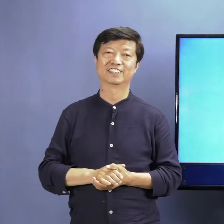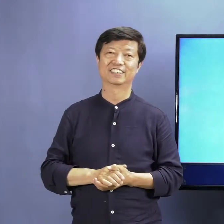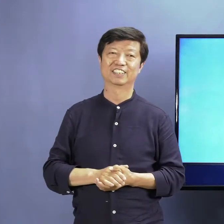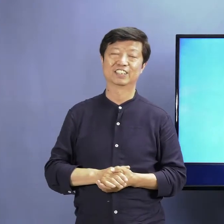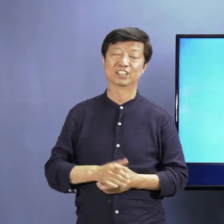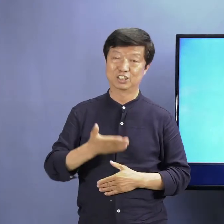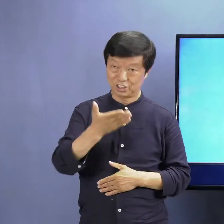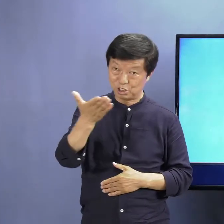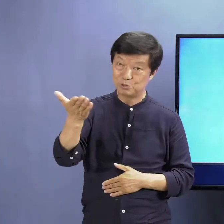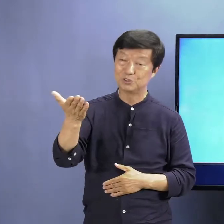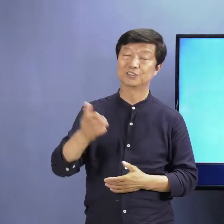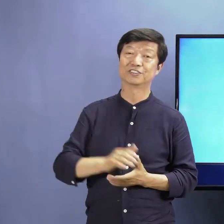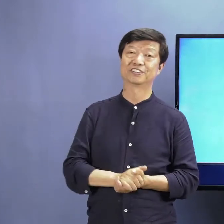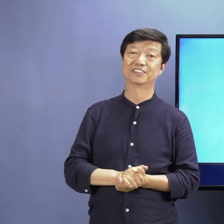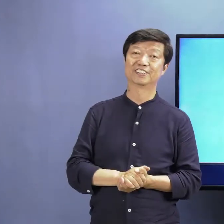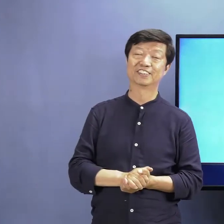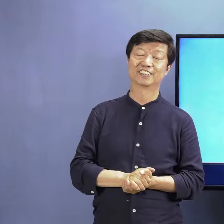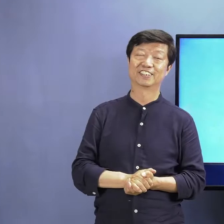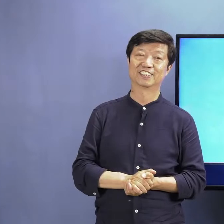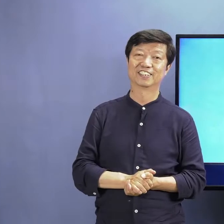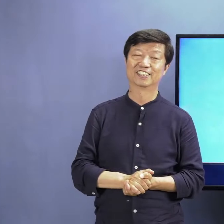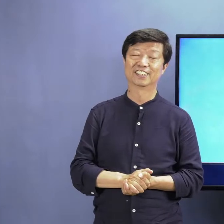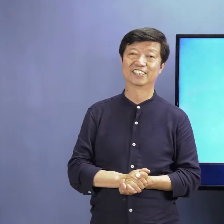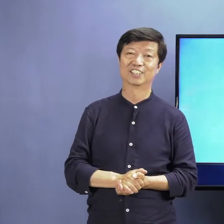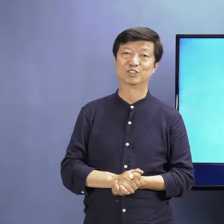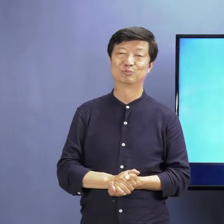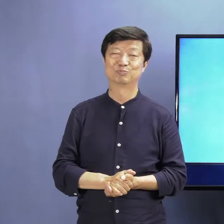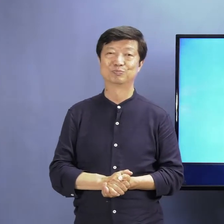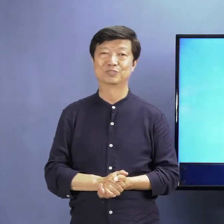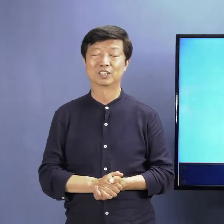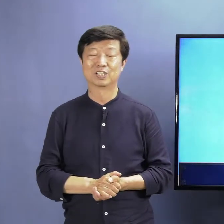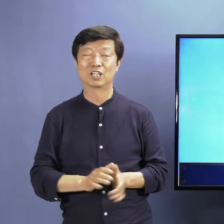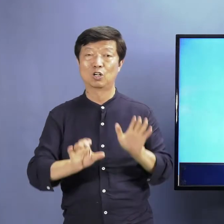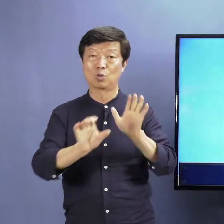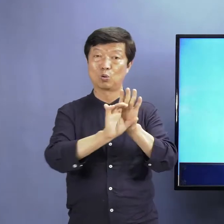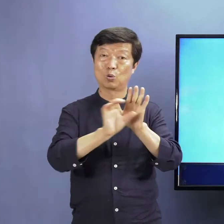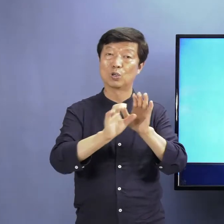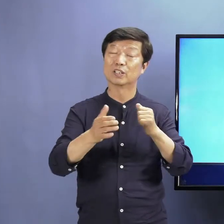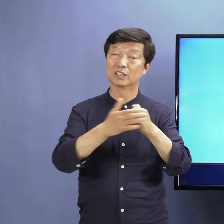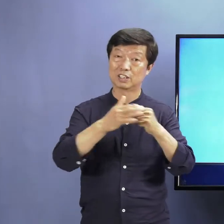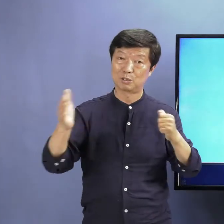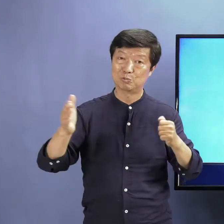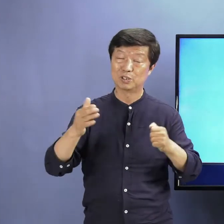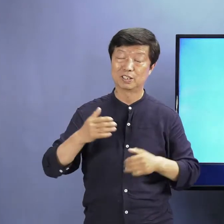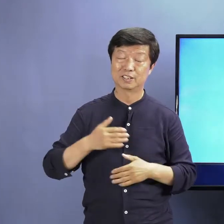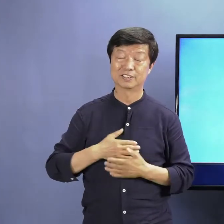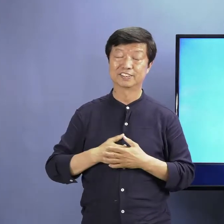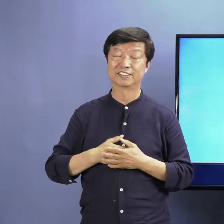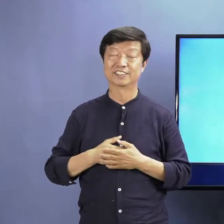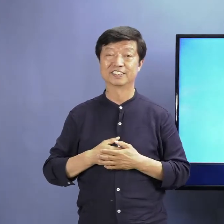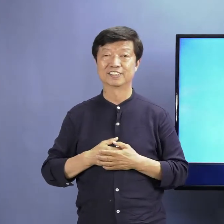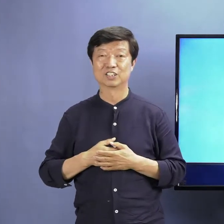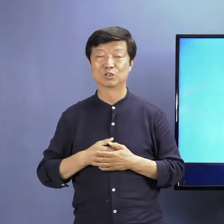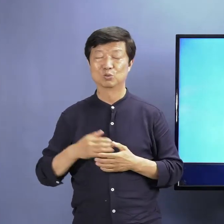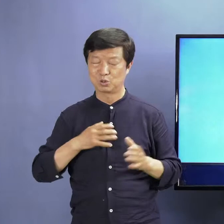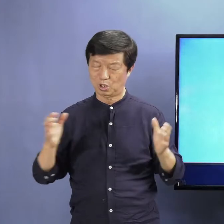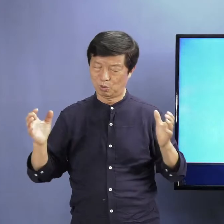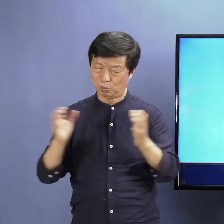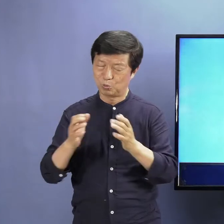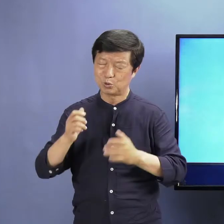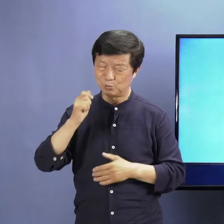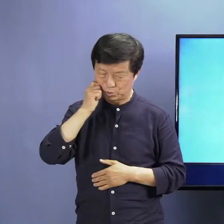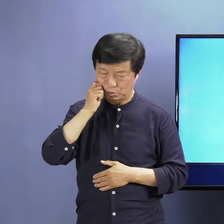여러분, 그 코로나 때문에 우리가 모임 못하고